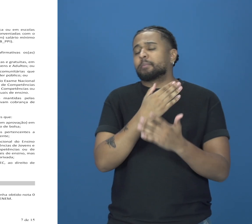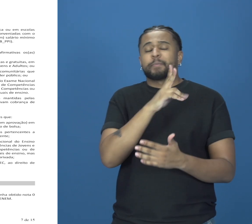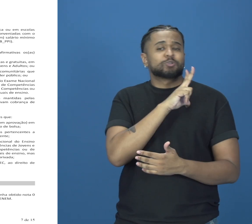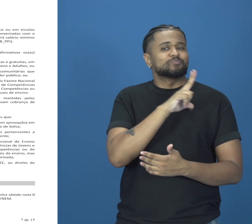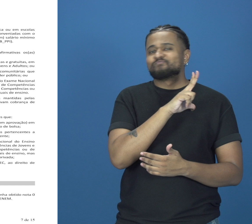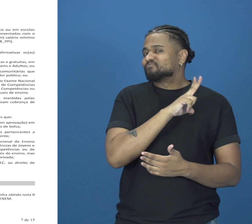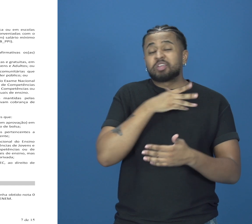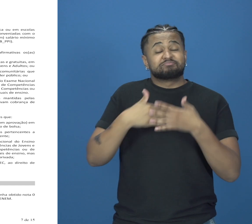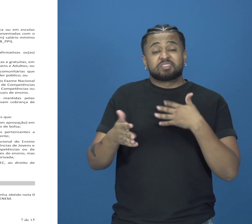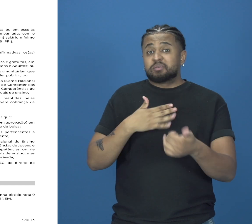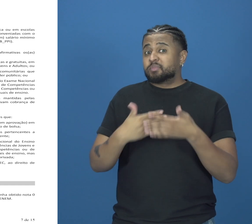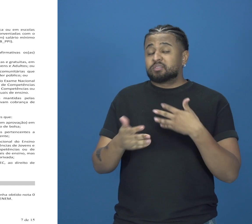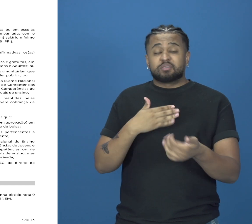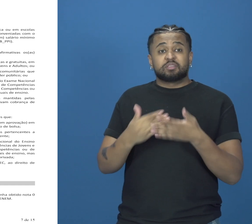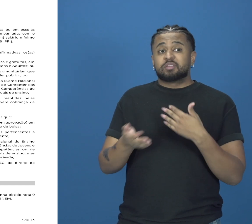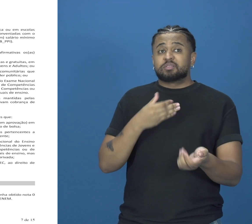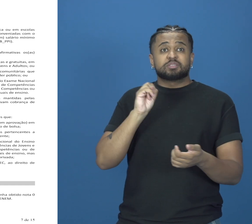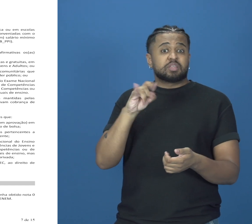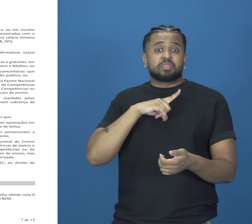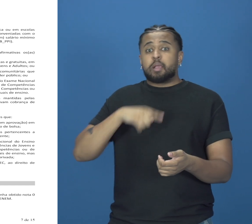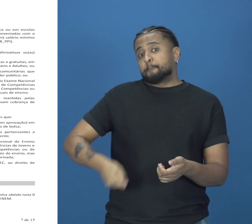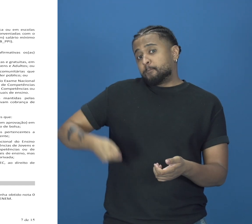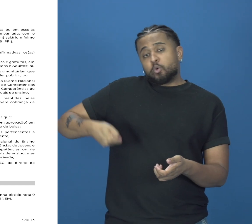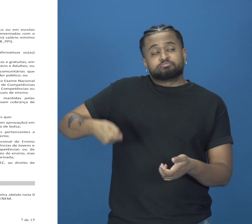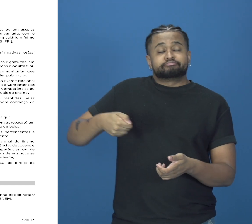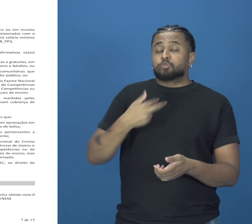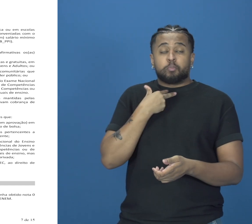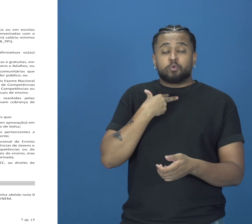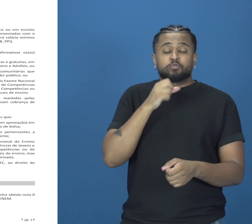particulares, independentemente de terem gozado ou não de bolsa.